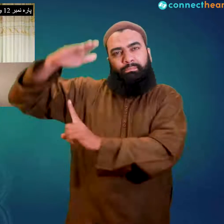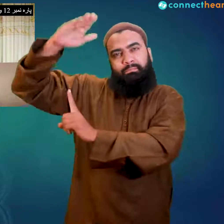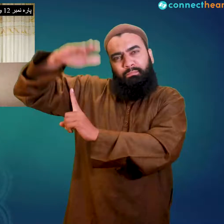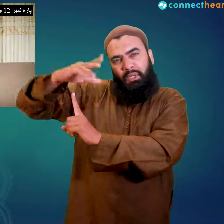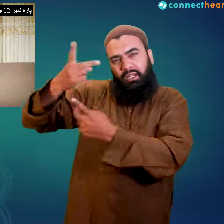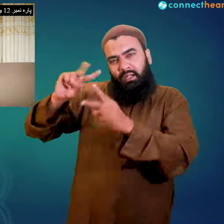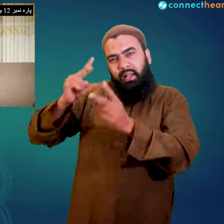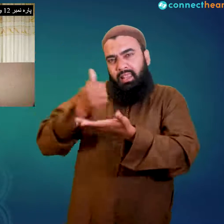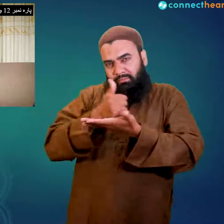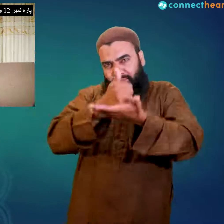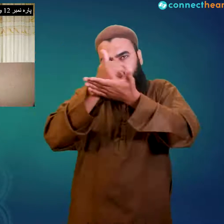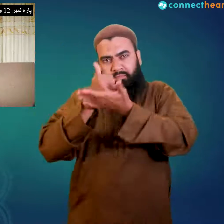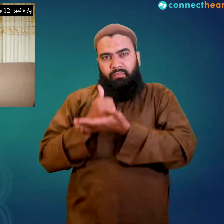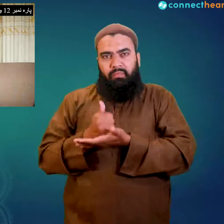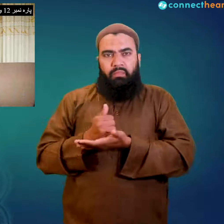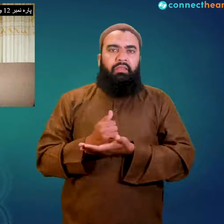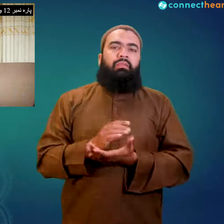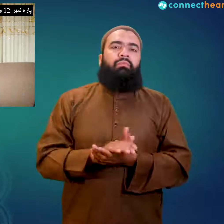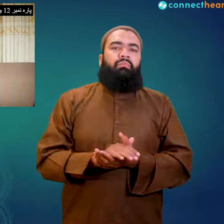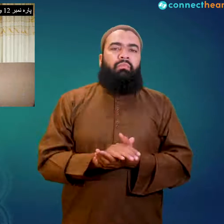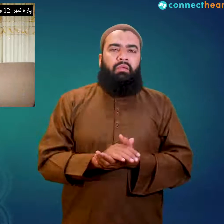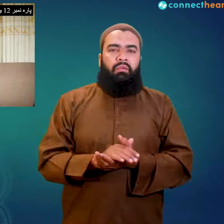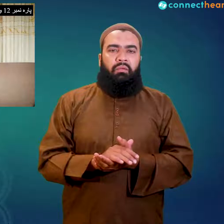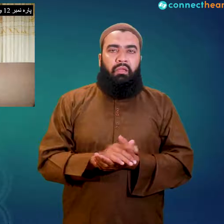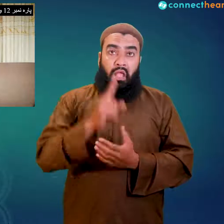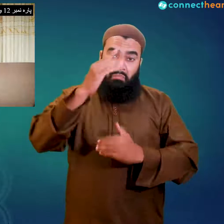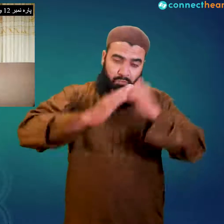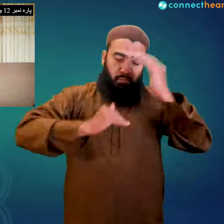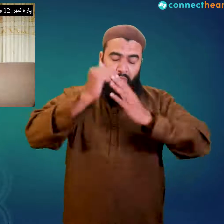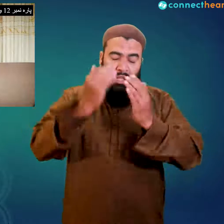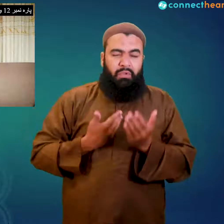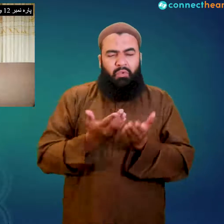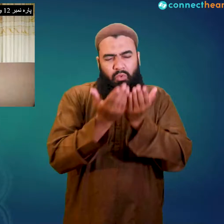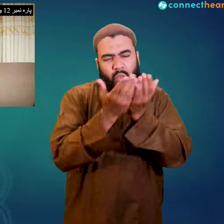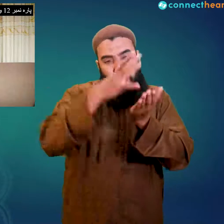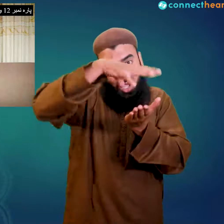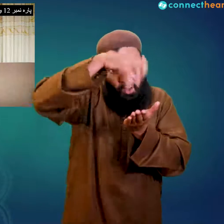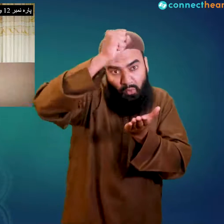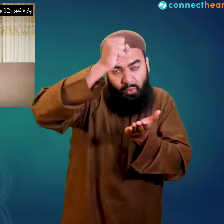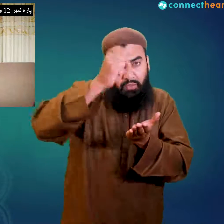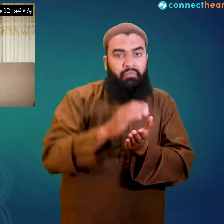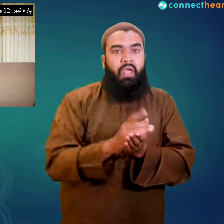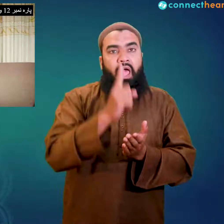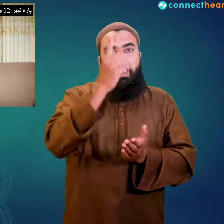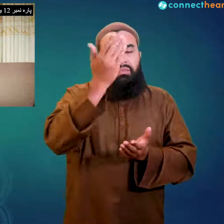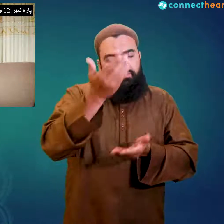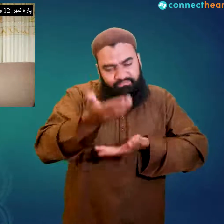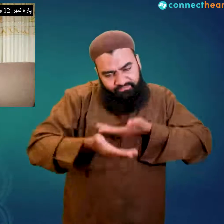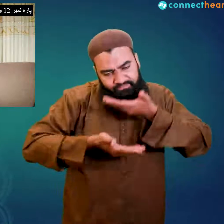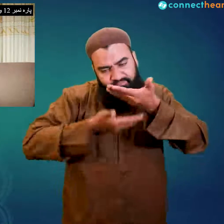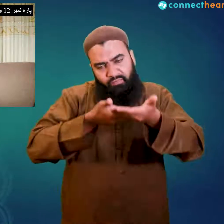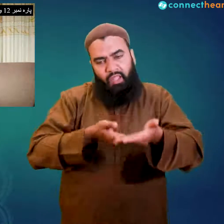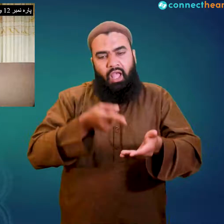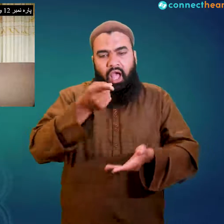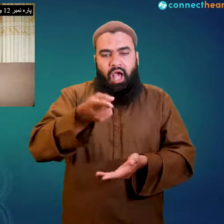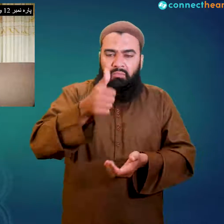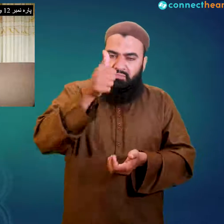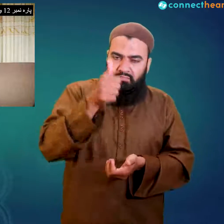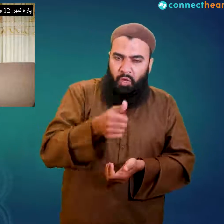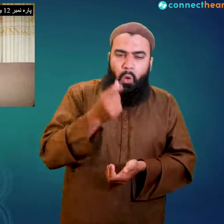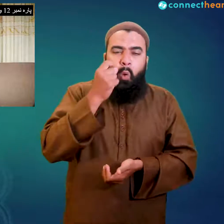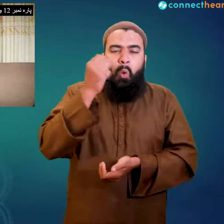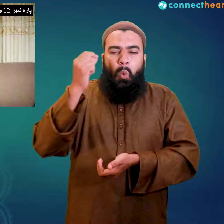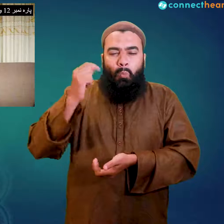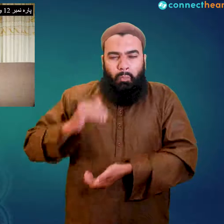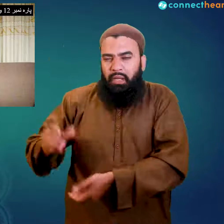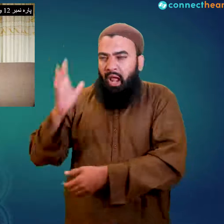کا وعدہ ہے کہ میرے اہل کو بچا لے گا، اور آپ احکم الحاکمین ہیں۔ نوح علیہ السلام کا اپنے بیٹے